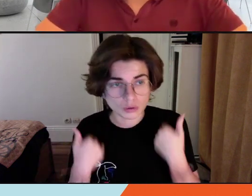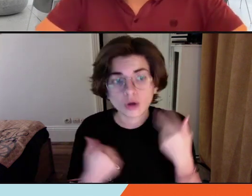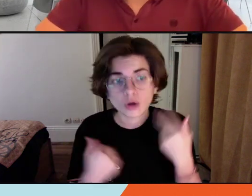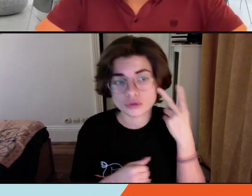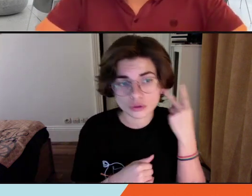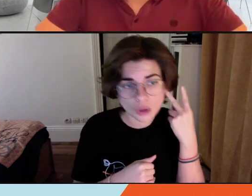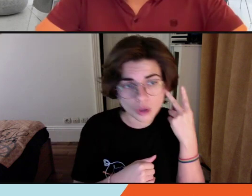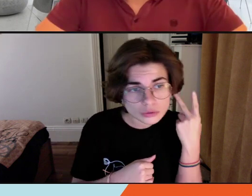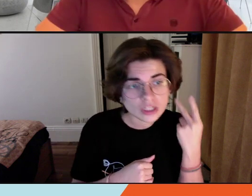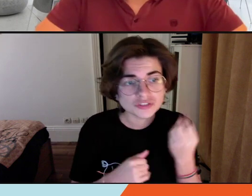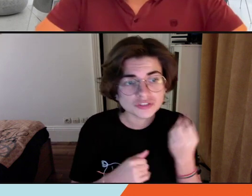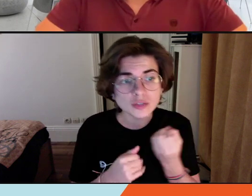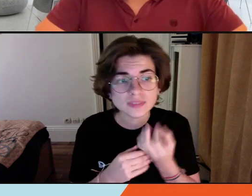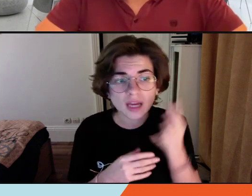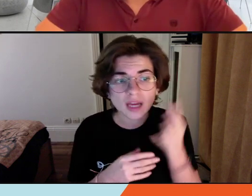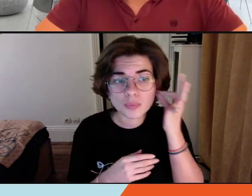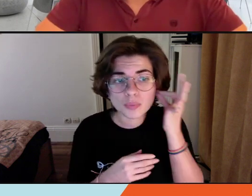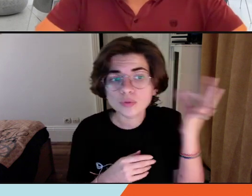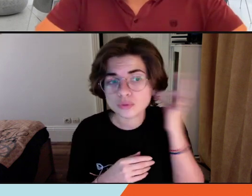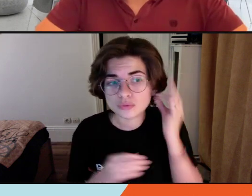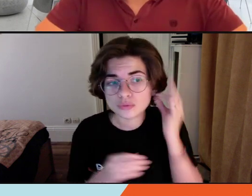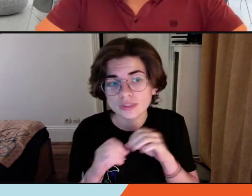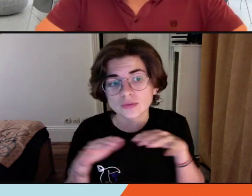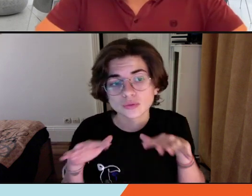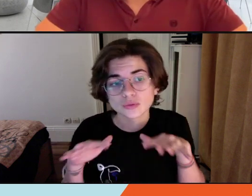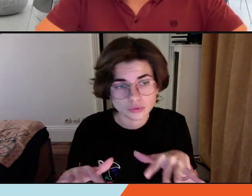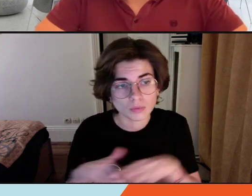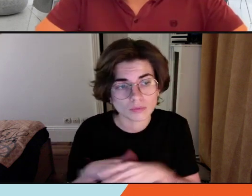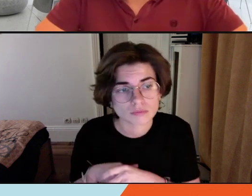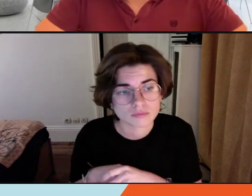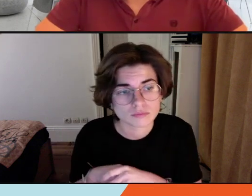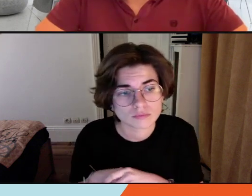qu'entendante, j'allume très peu le son sur les réseaux sociaux.